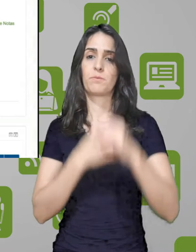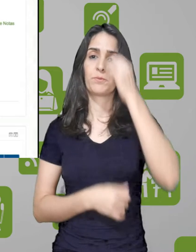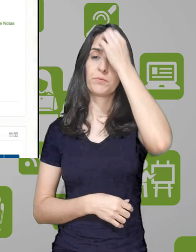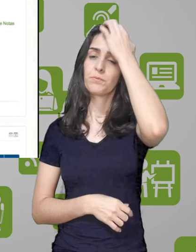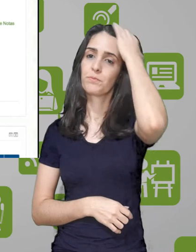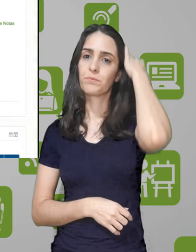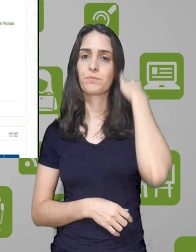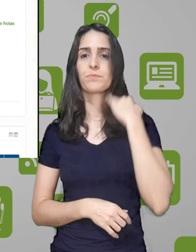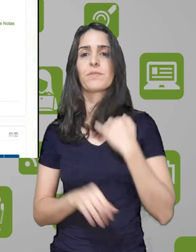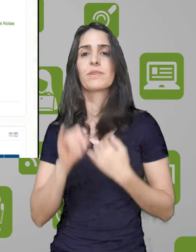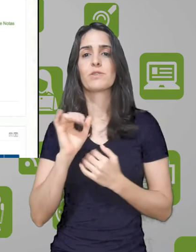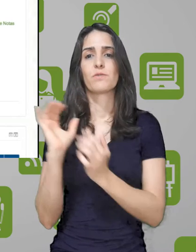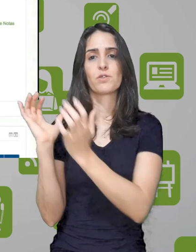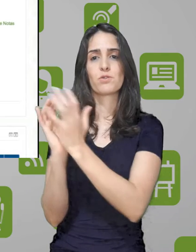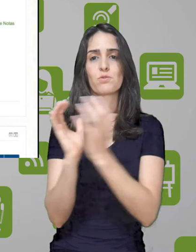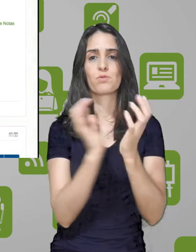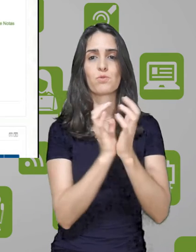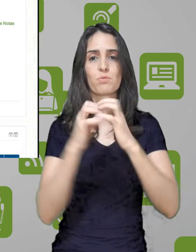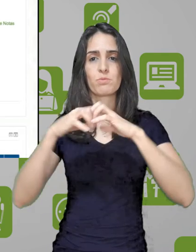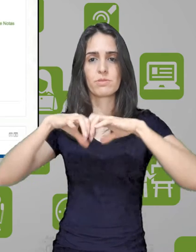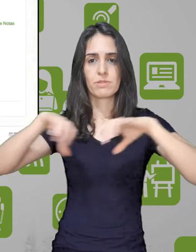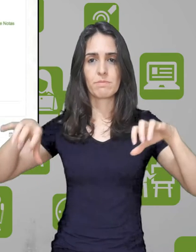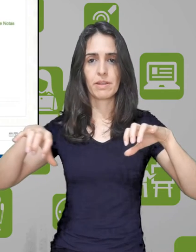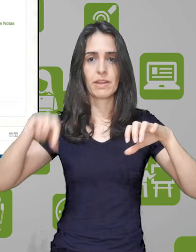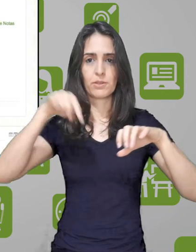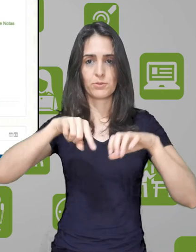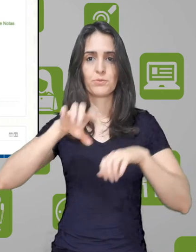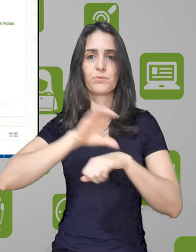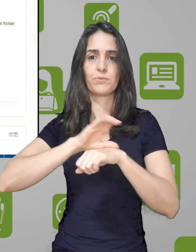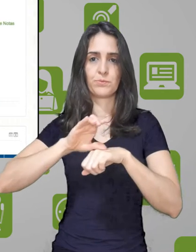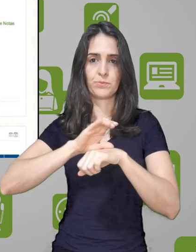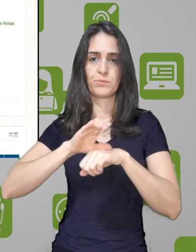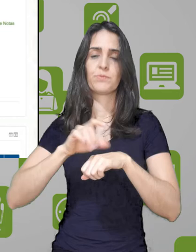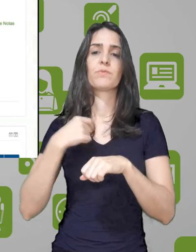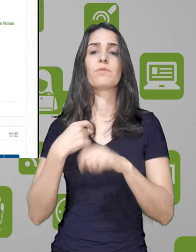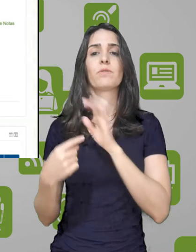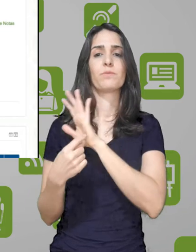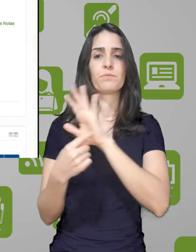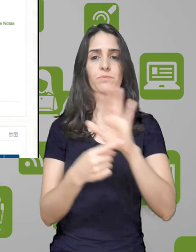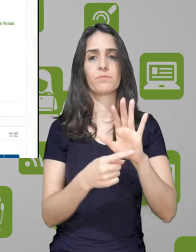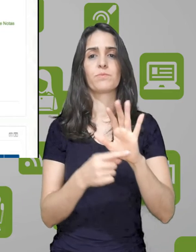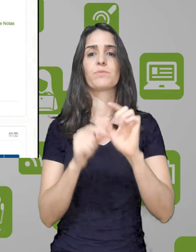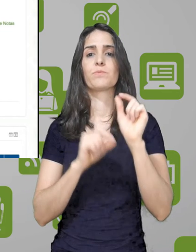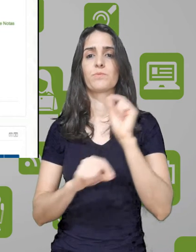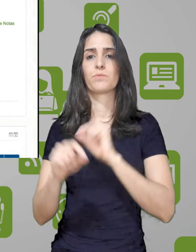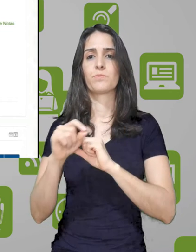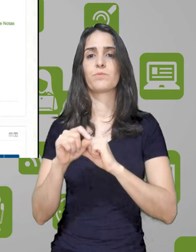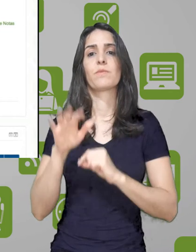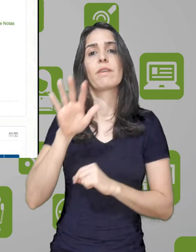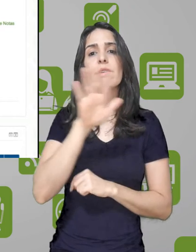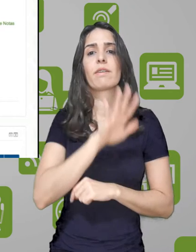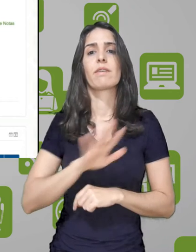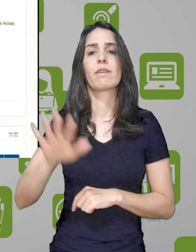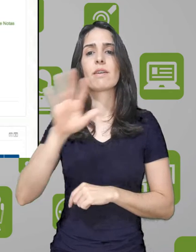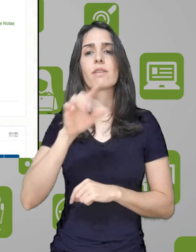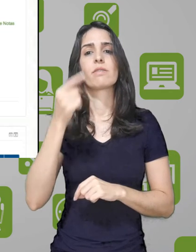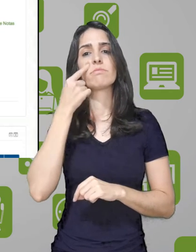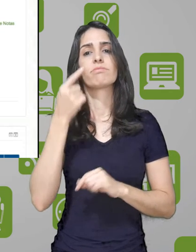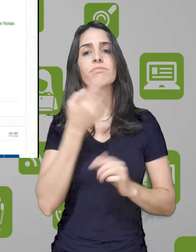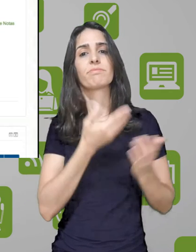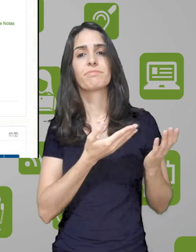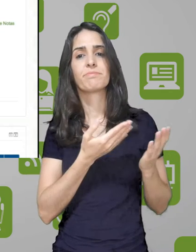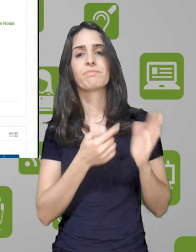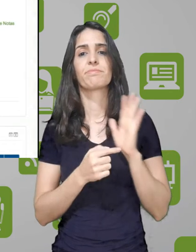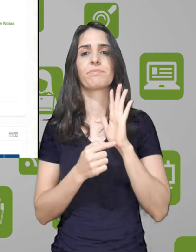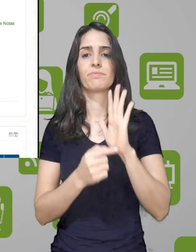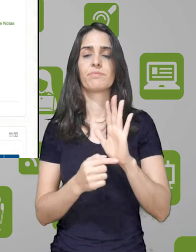disponível então por exemplo se eu tivesse tudo nas grupos separados aqui dentro escuro aparecer ia aqui para mim nessa